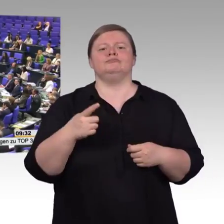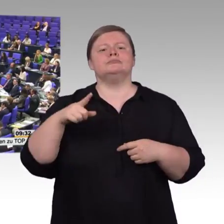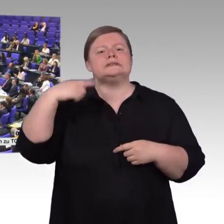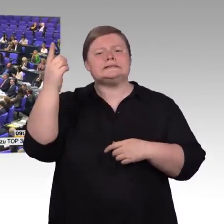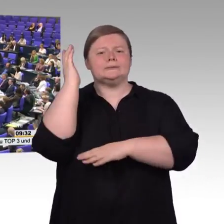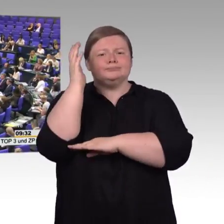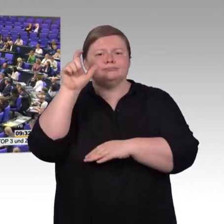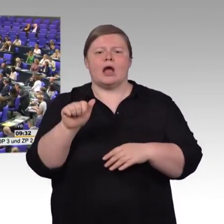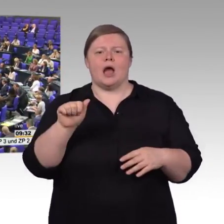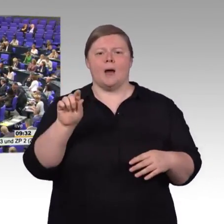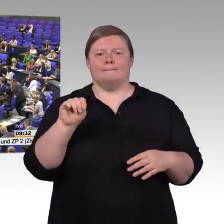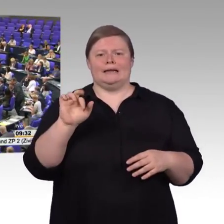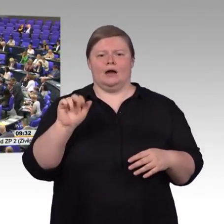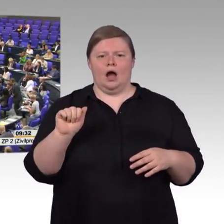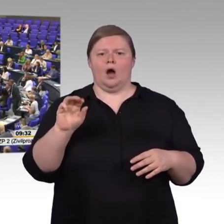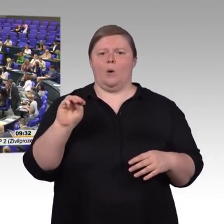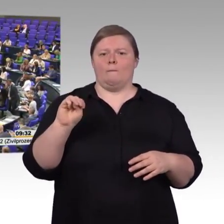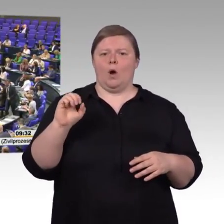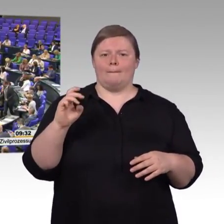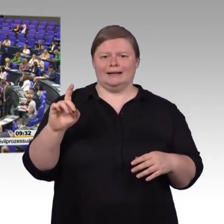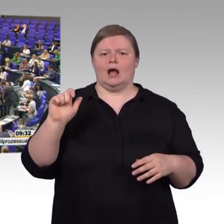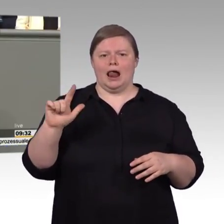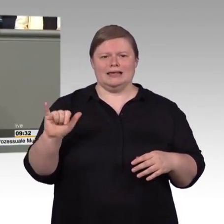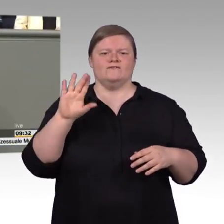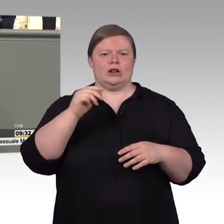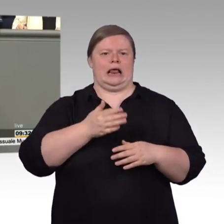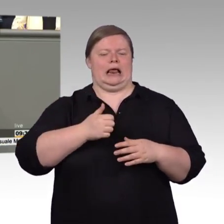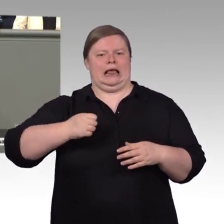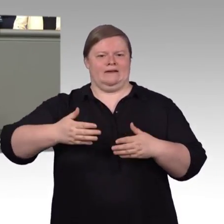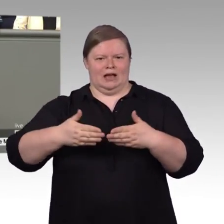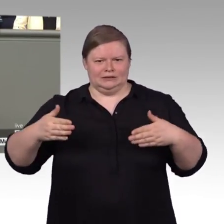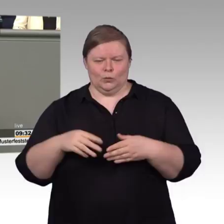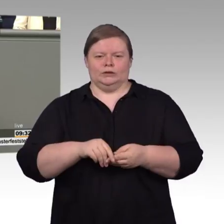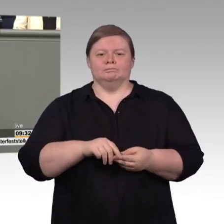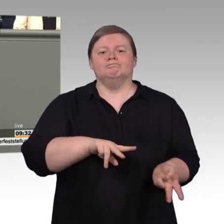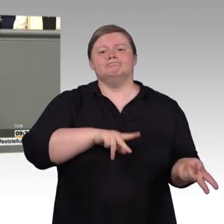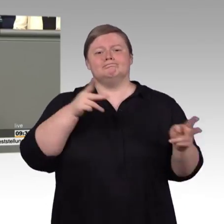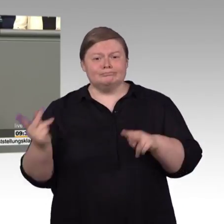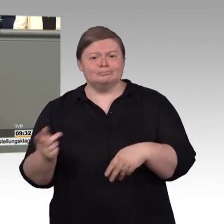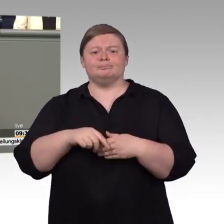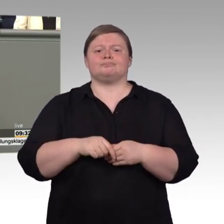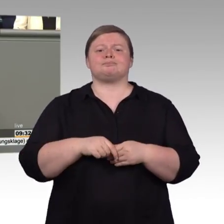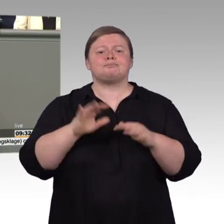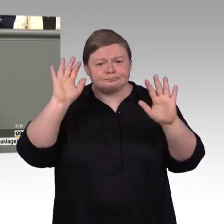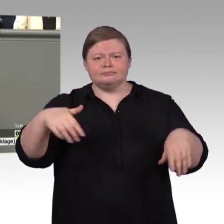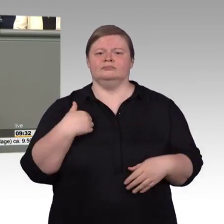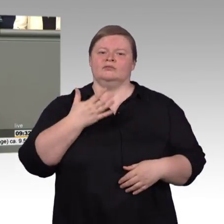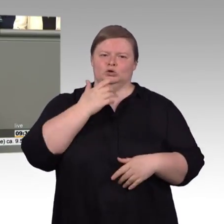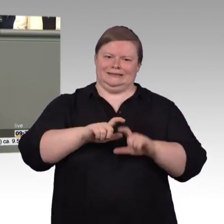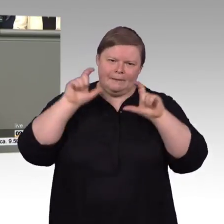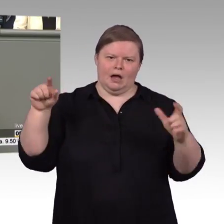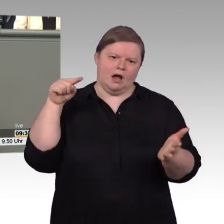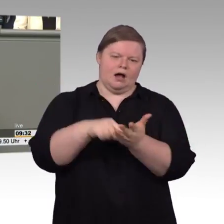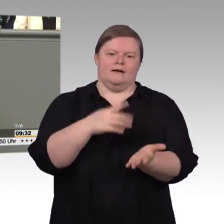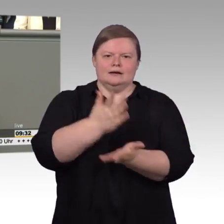die Regierungsparteien hier im Eilverfahren durch das Parlament jagen, der greift zu kurz, er ist verbraucherunfreundlich. Und er wird hauptsächlich